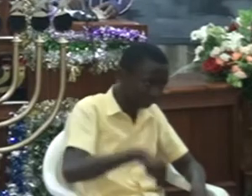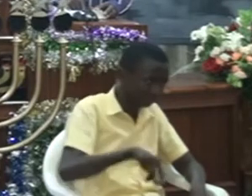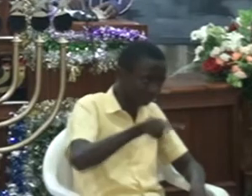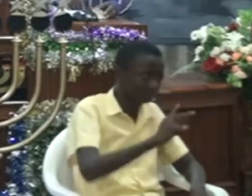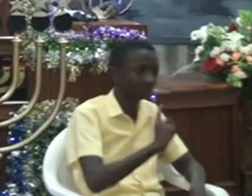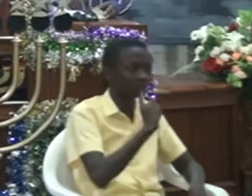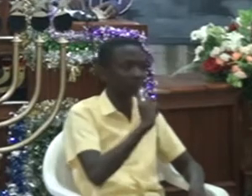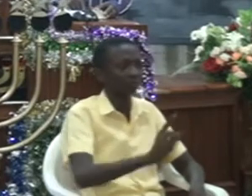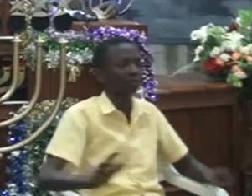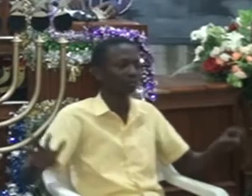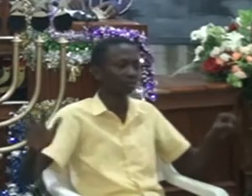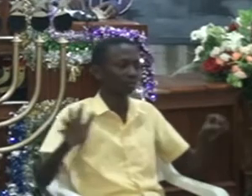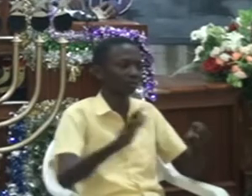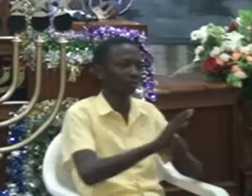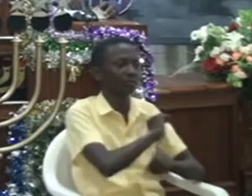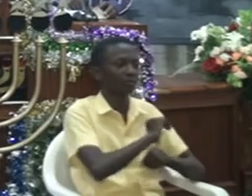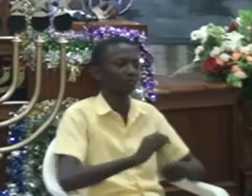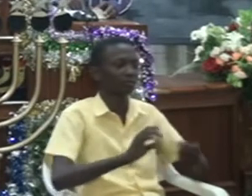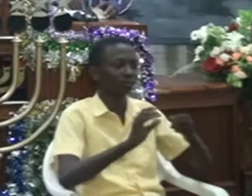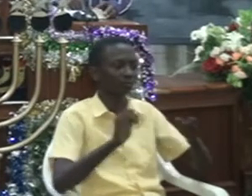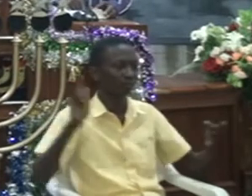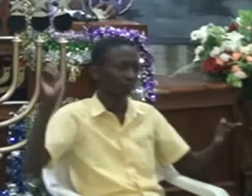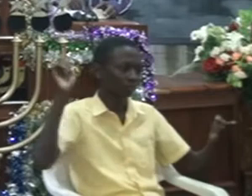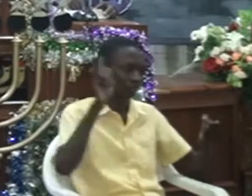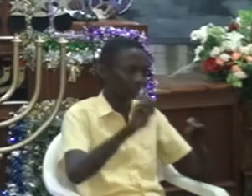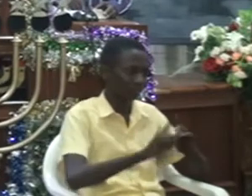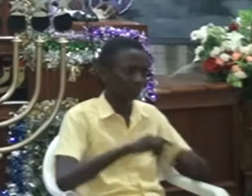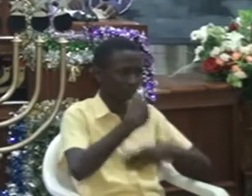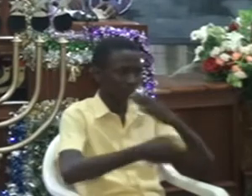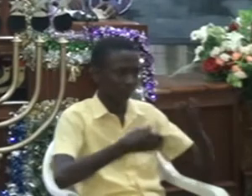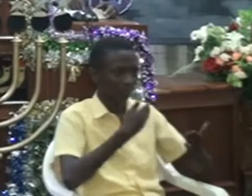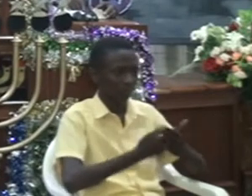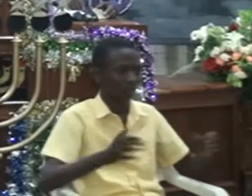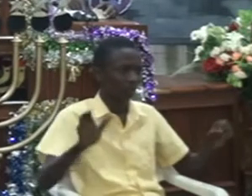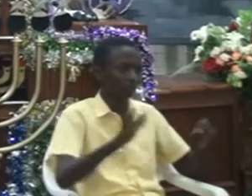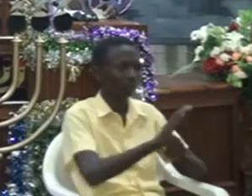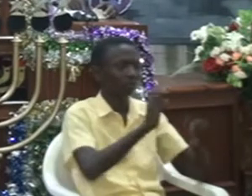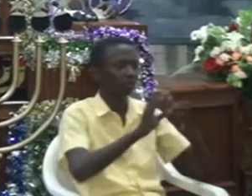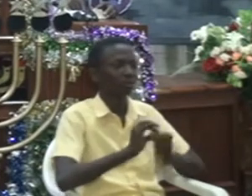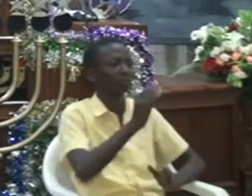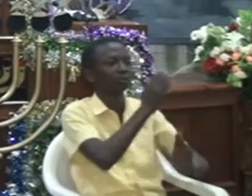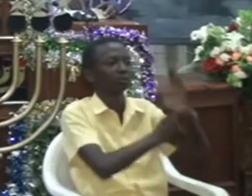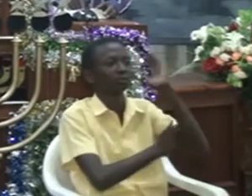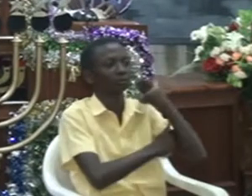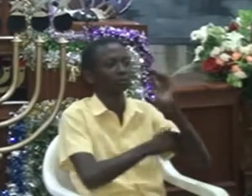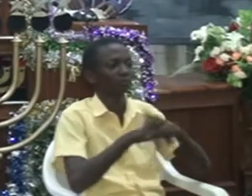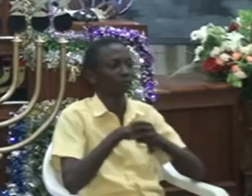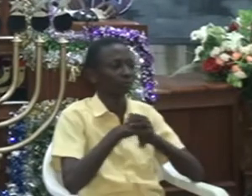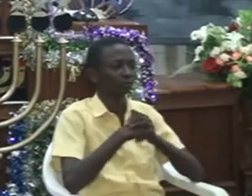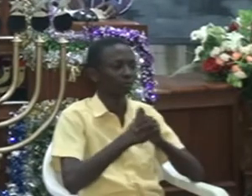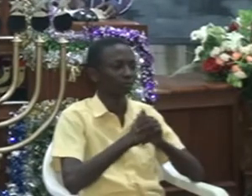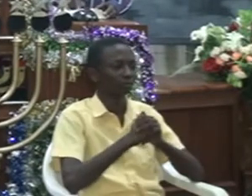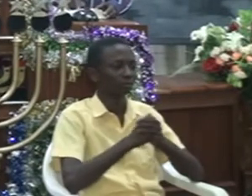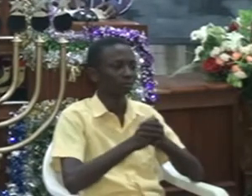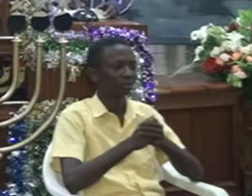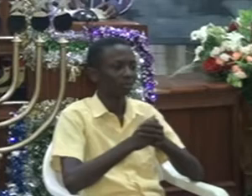vous soyez remplis jusqu'à toute la plénitude de Dieu.